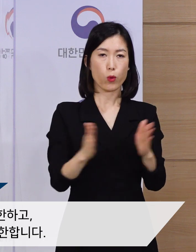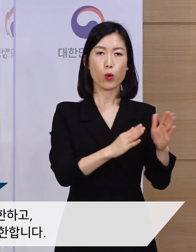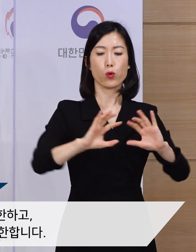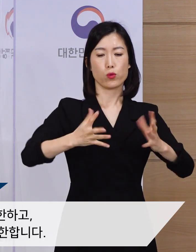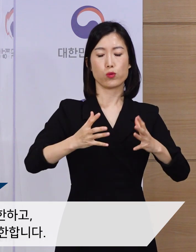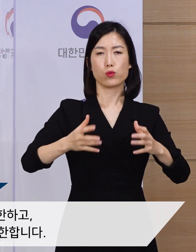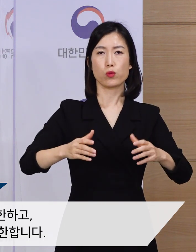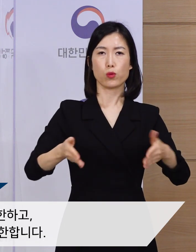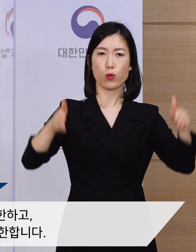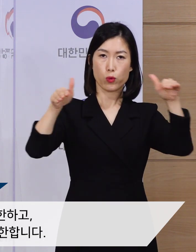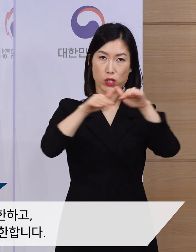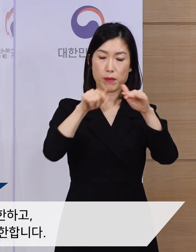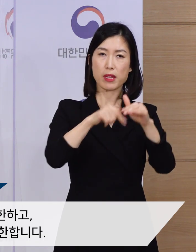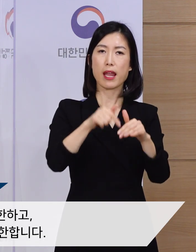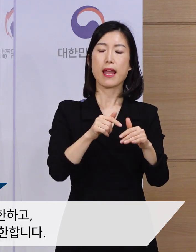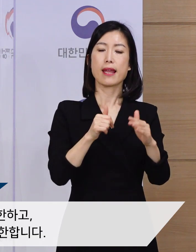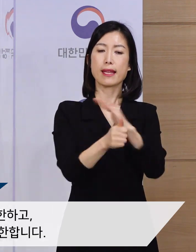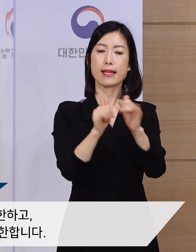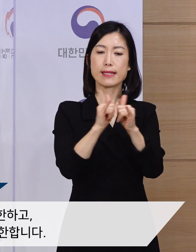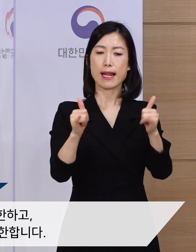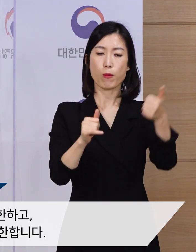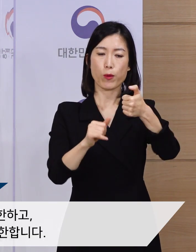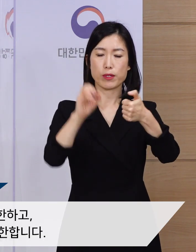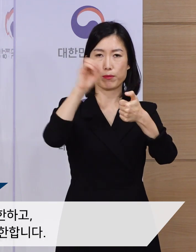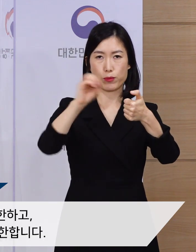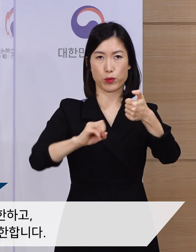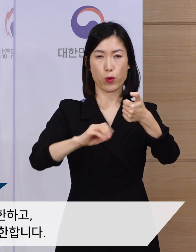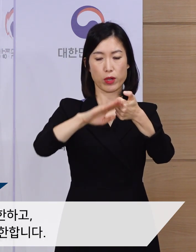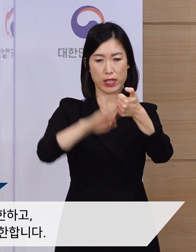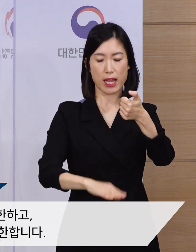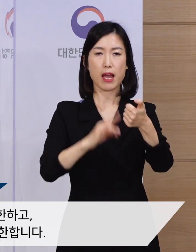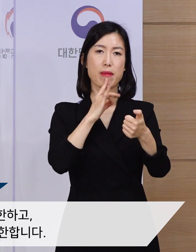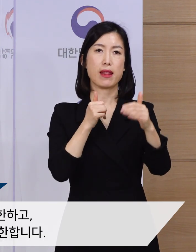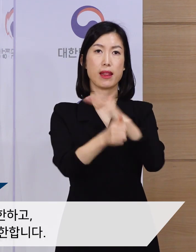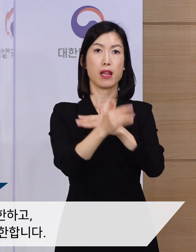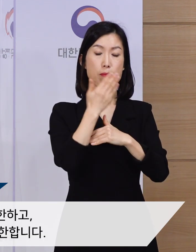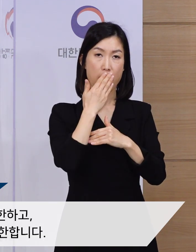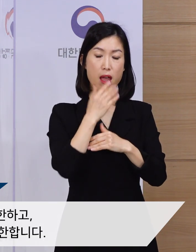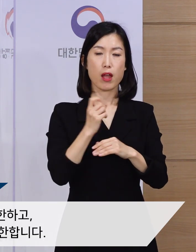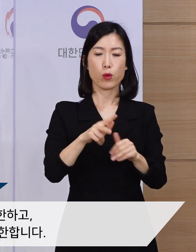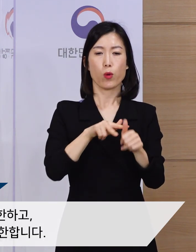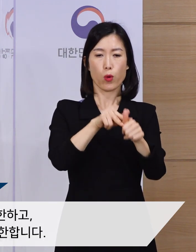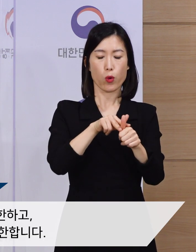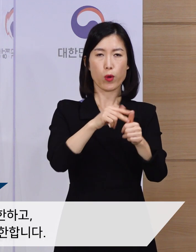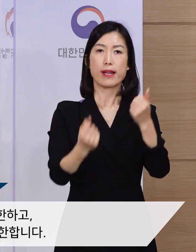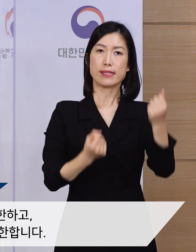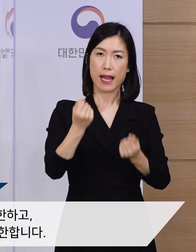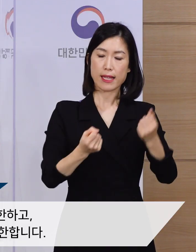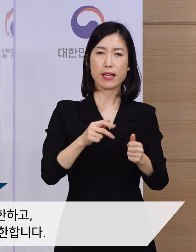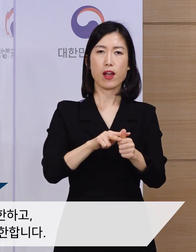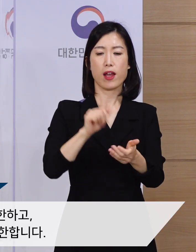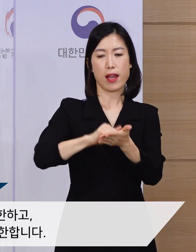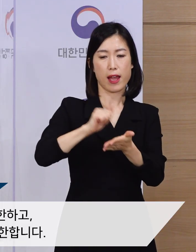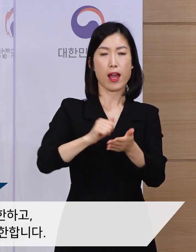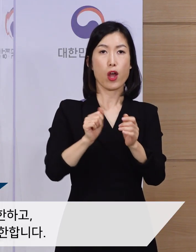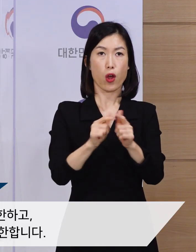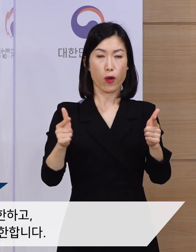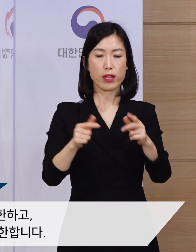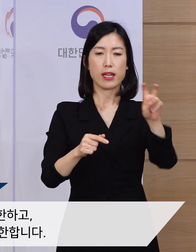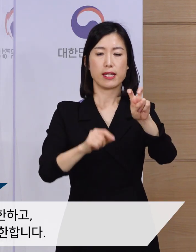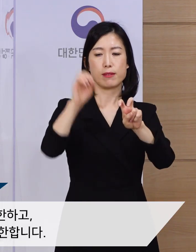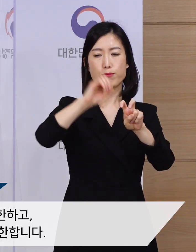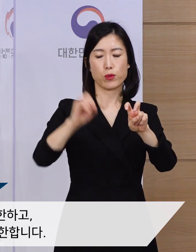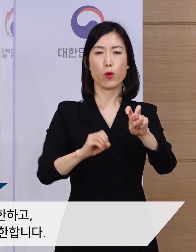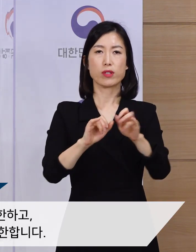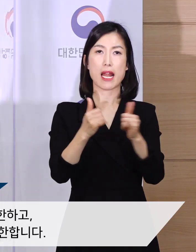국공립시설은 이용 인원을 50% 수준으로 제한하고 경륜, 경정, 경마, 카지노는